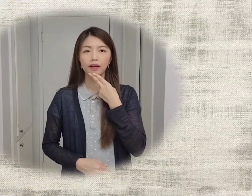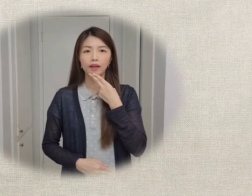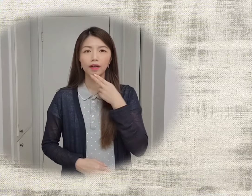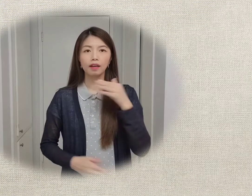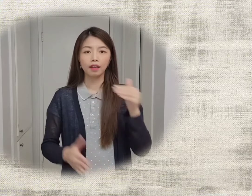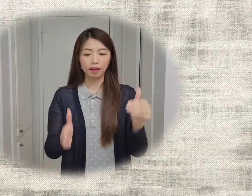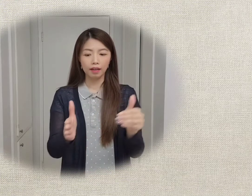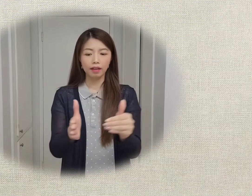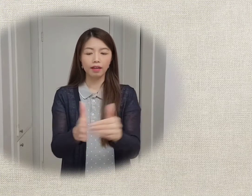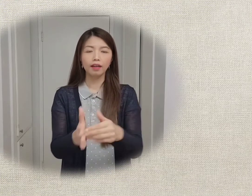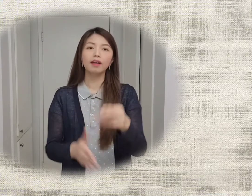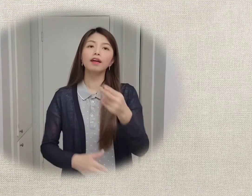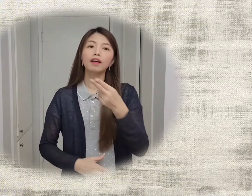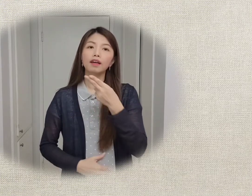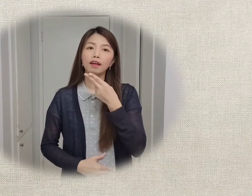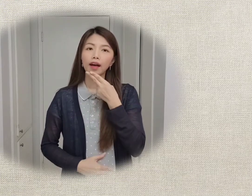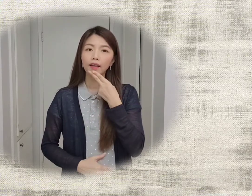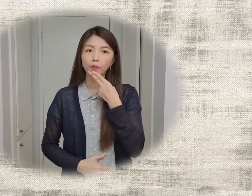없다.